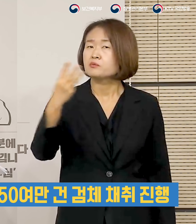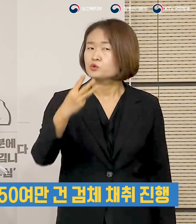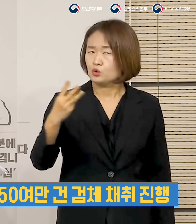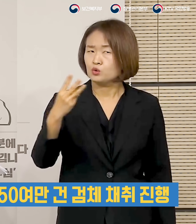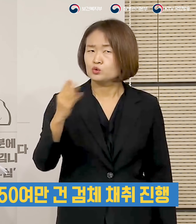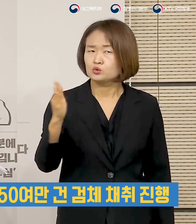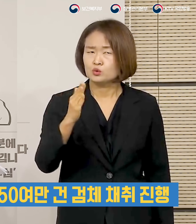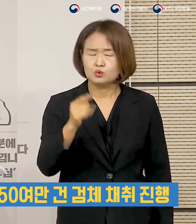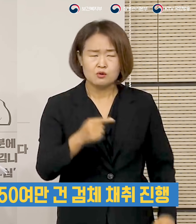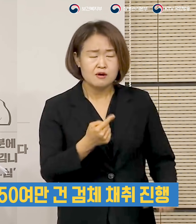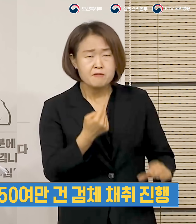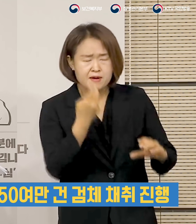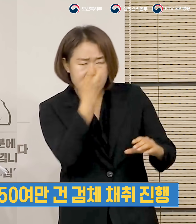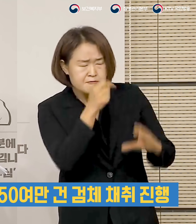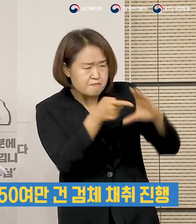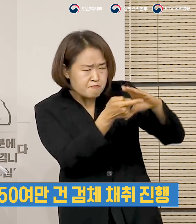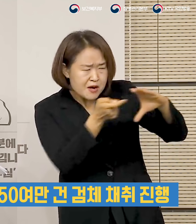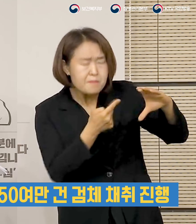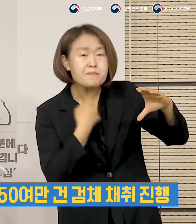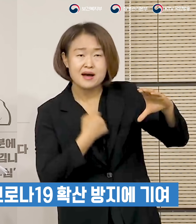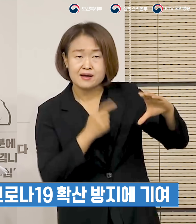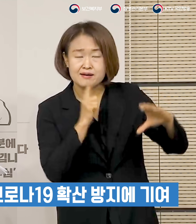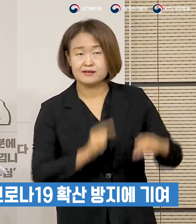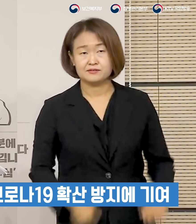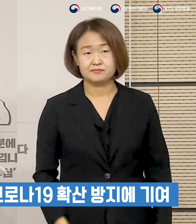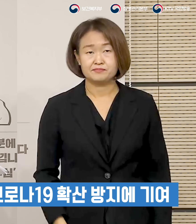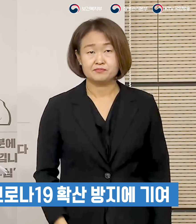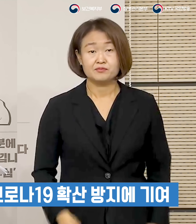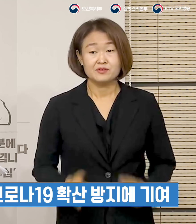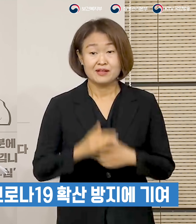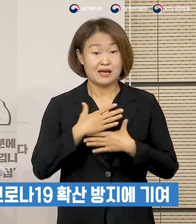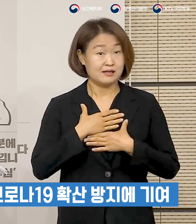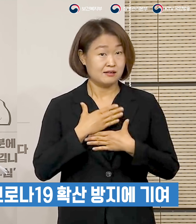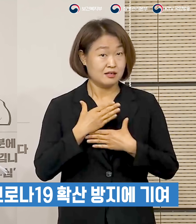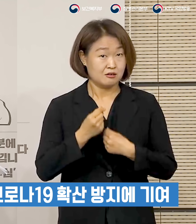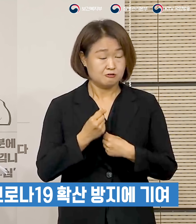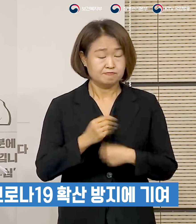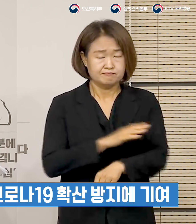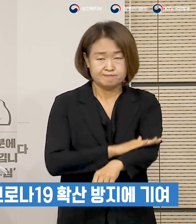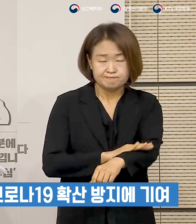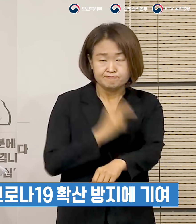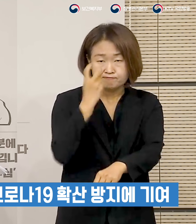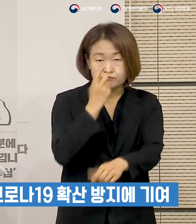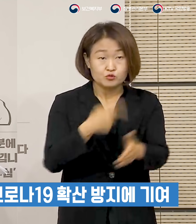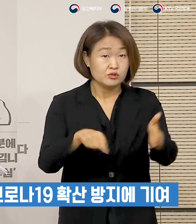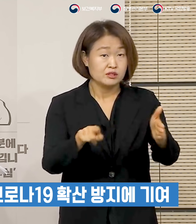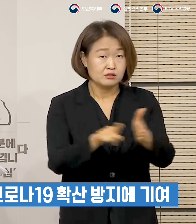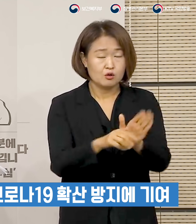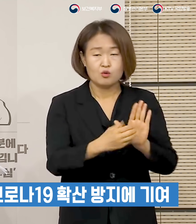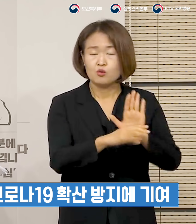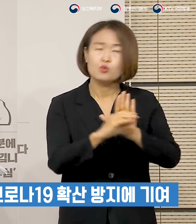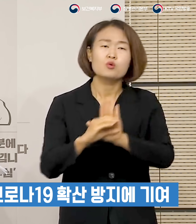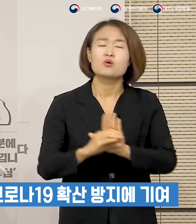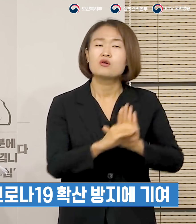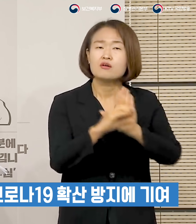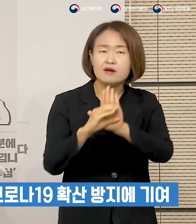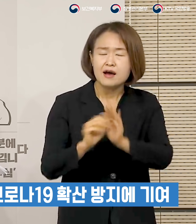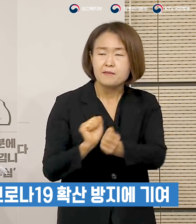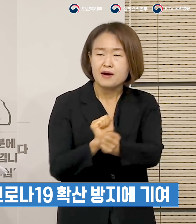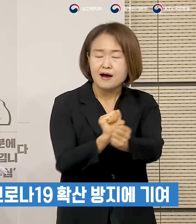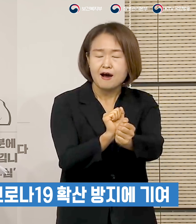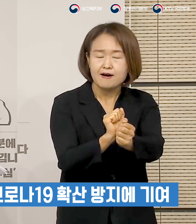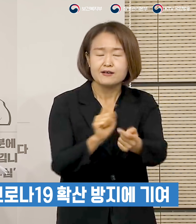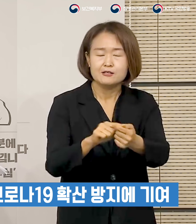건의 검체 채취를 한 바 있습니다. 신속하고 안전한 검사를 통하여 코로나19 확산 방지에